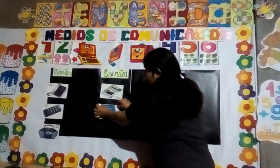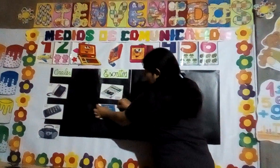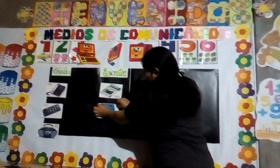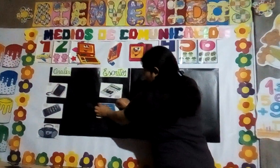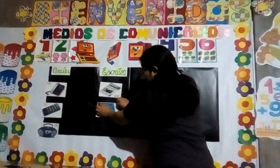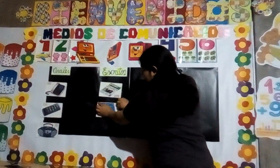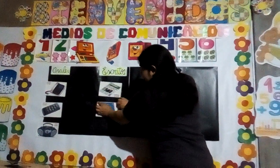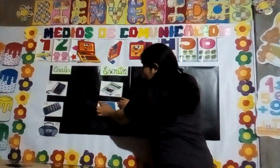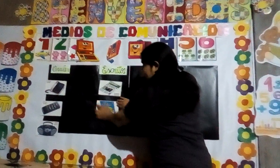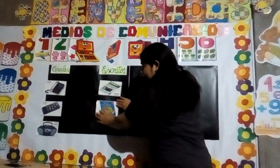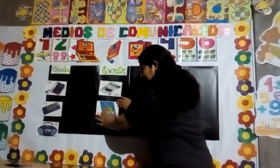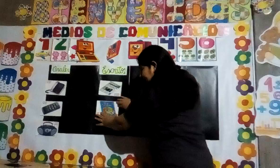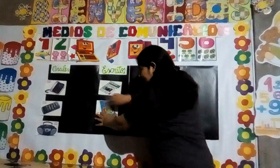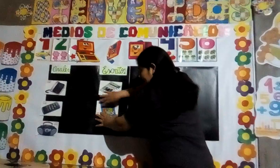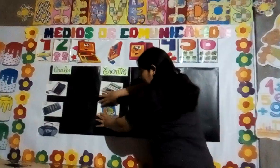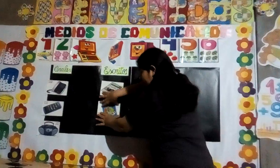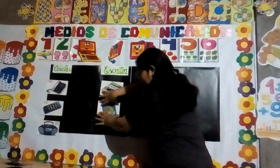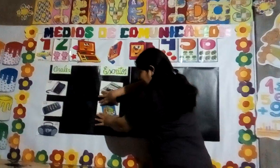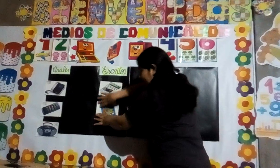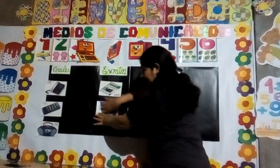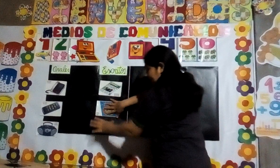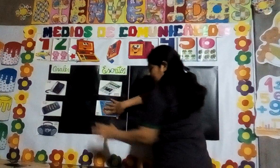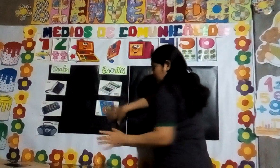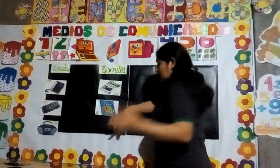libro. Las revistas también entran aquí, chicos.